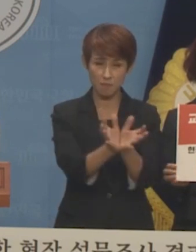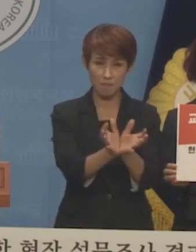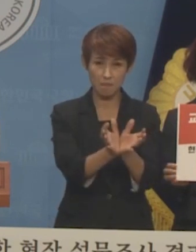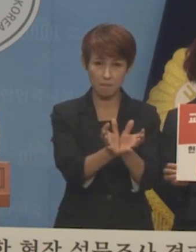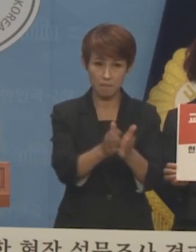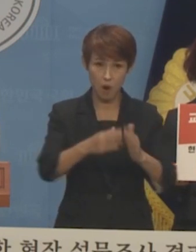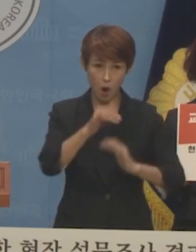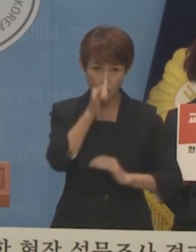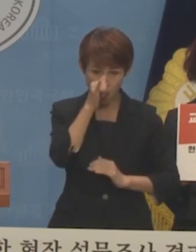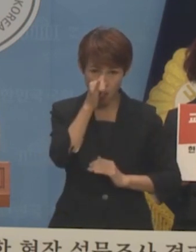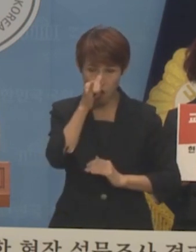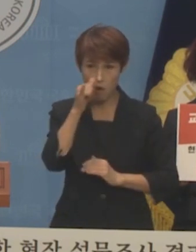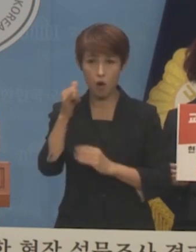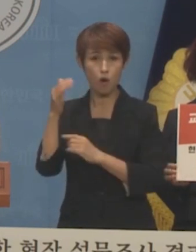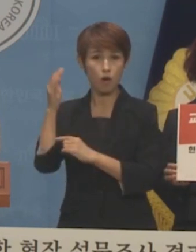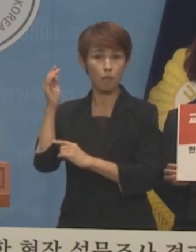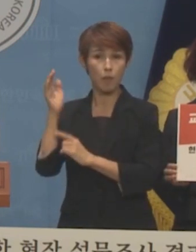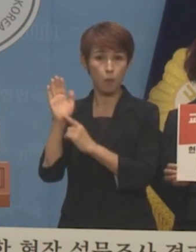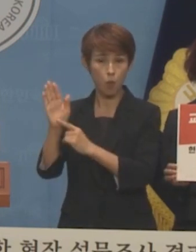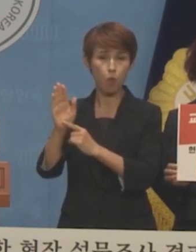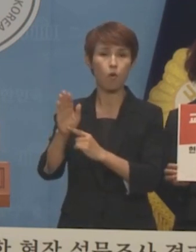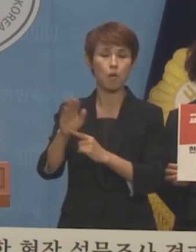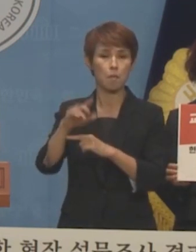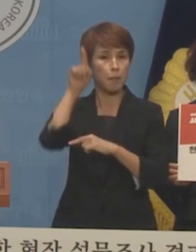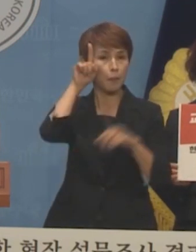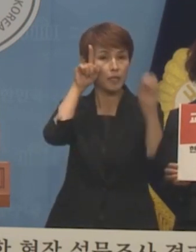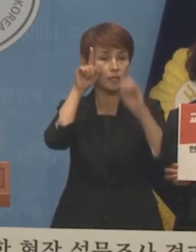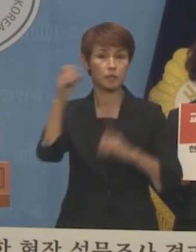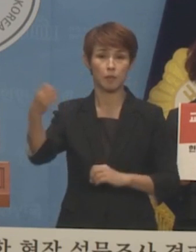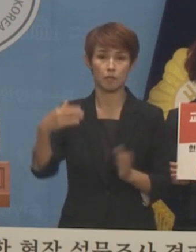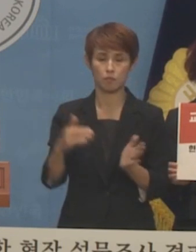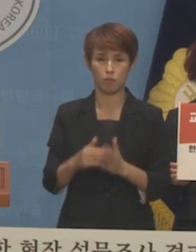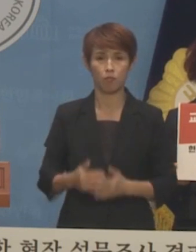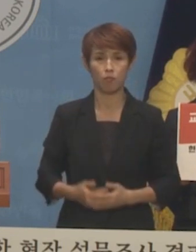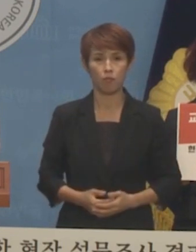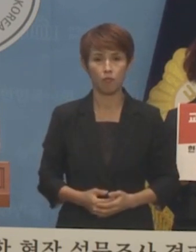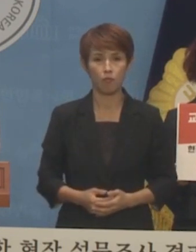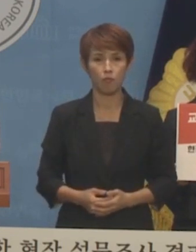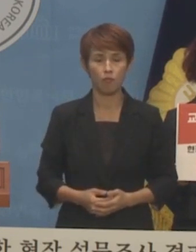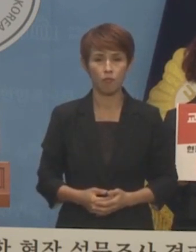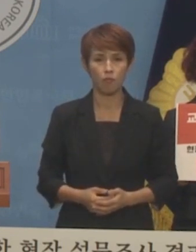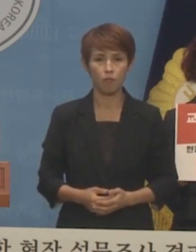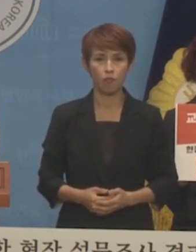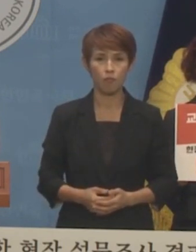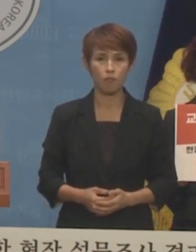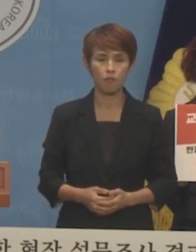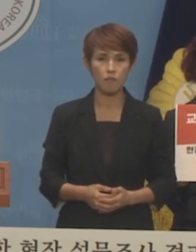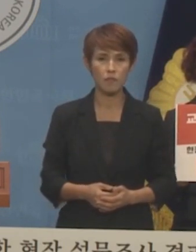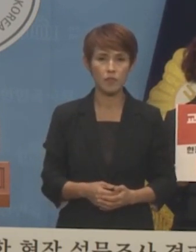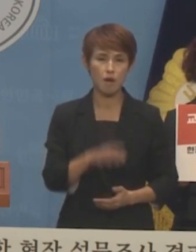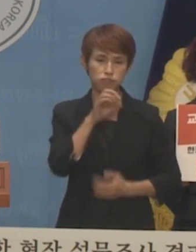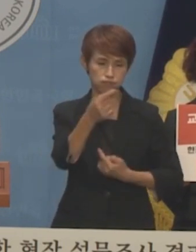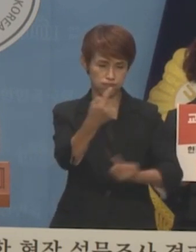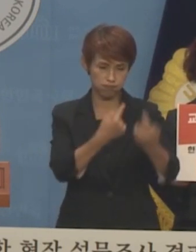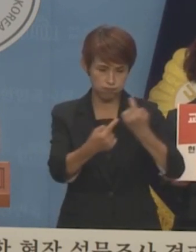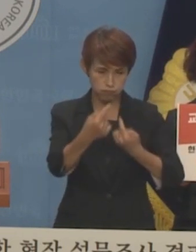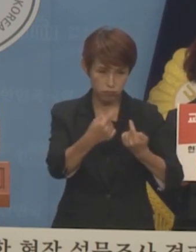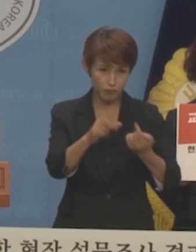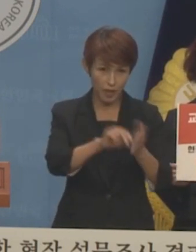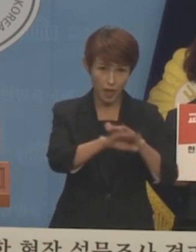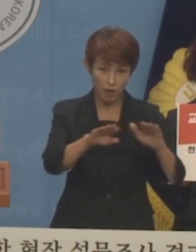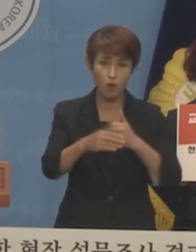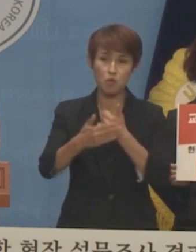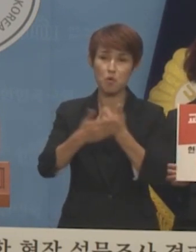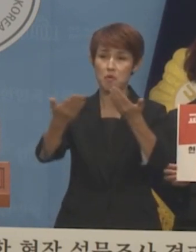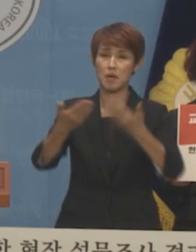완료되었다고 발표하였습니다. 그러나 교육청과 교육지원청 통합민원팀으로부터 민원 처리에 대해 도움을 받을